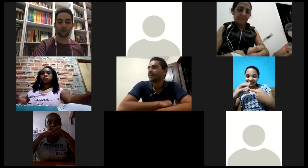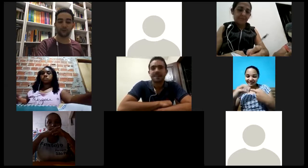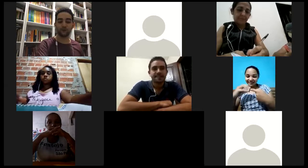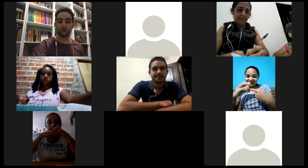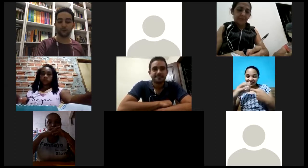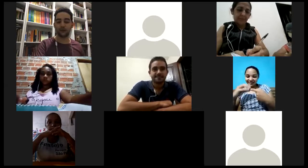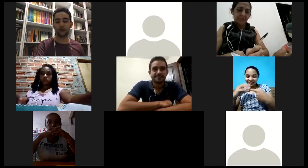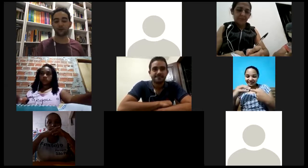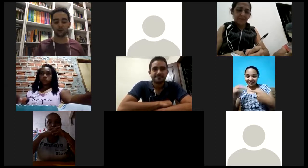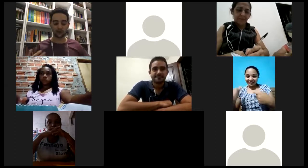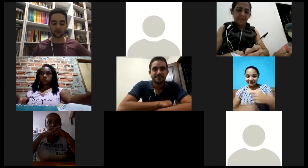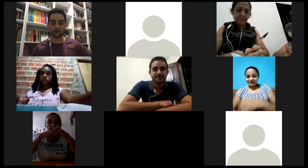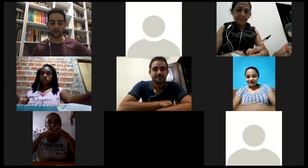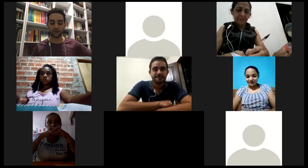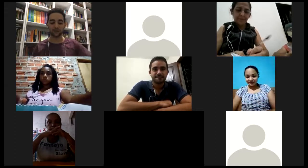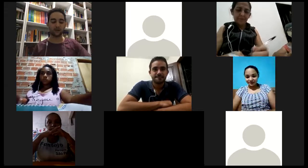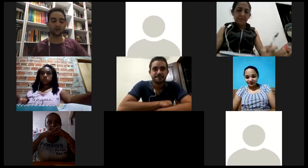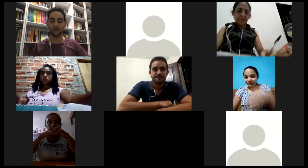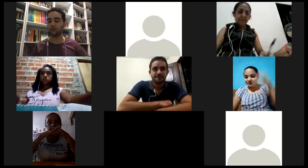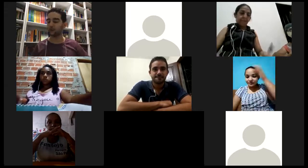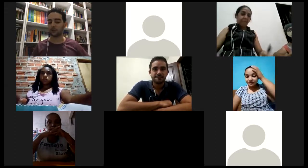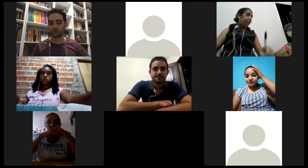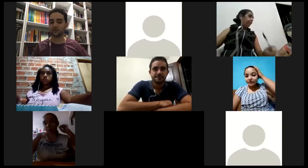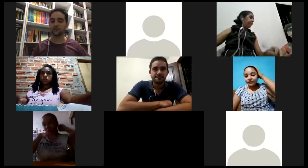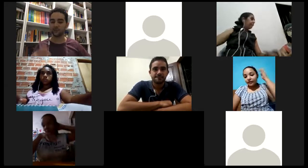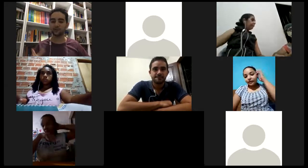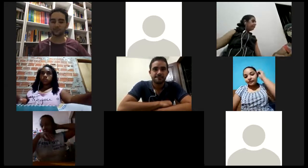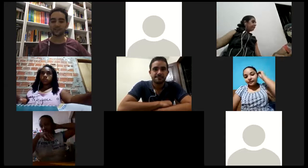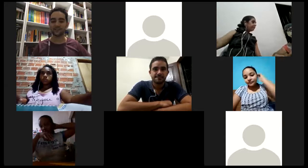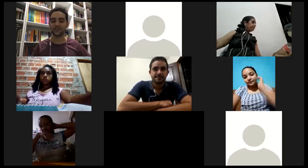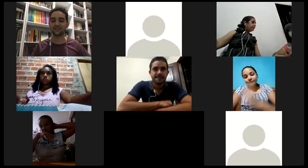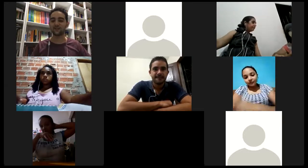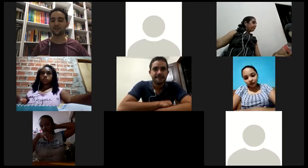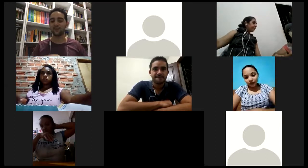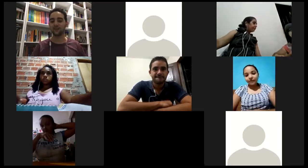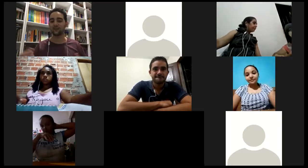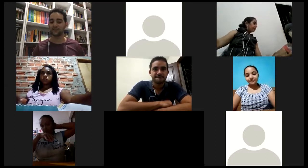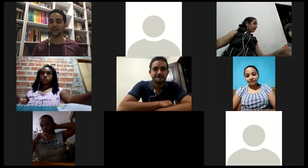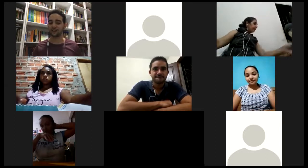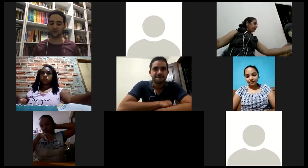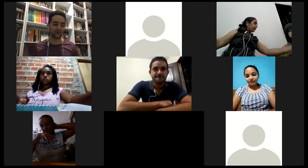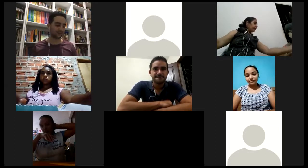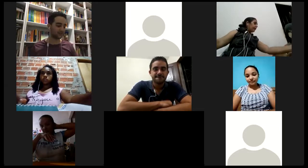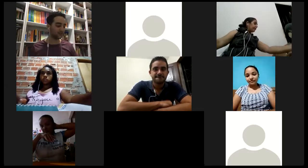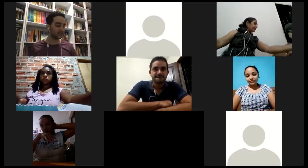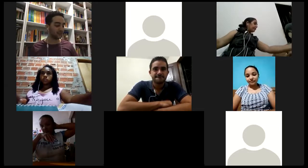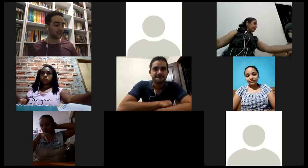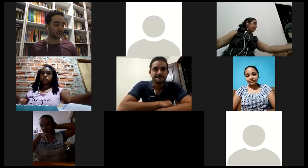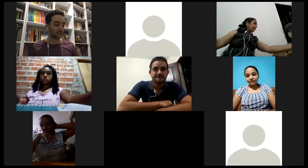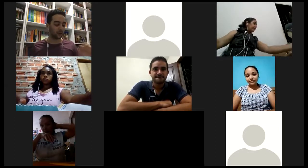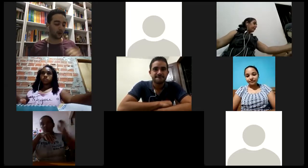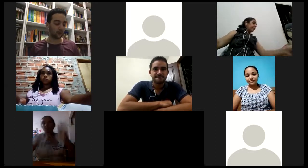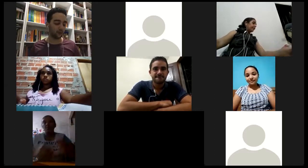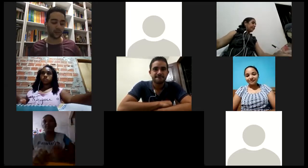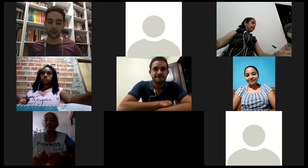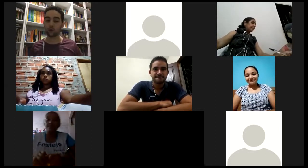vou é só uma questão de observação, porque pode acontecer e vocês precisam estar cientes disso, porque são sinais diferentes.